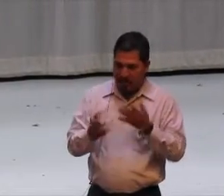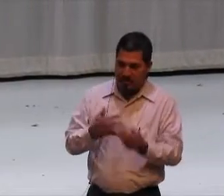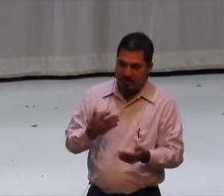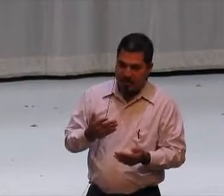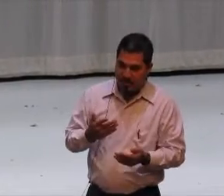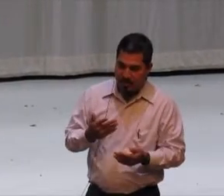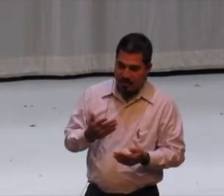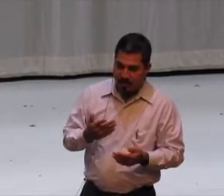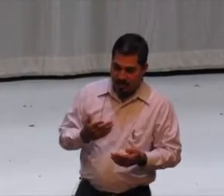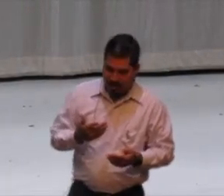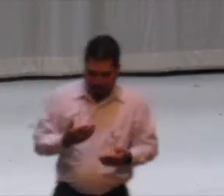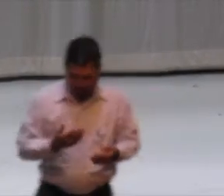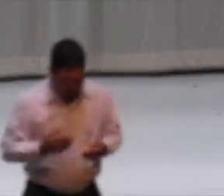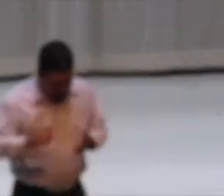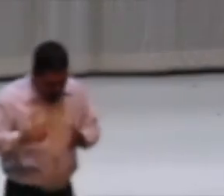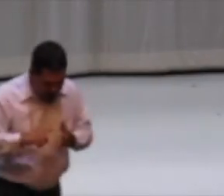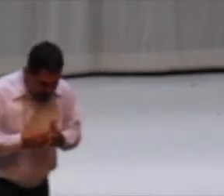descuidados, él va a entrar,